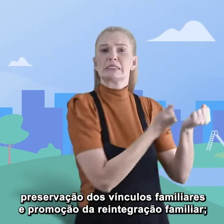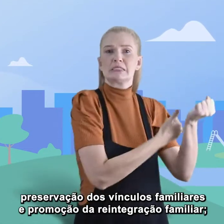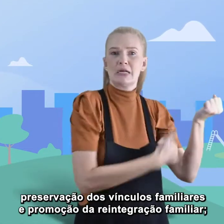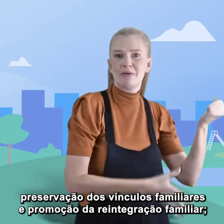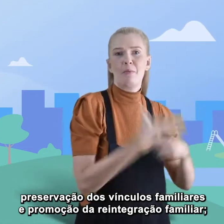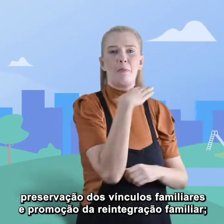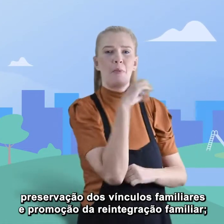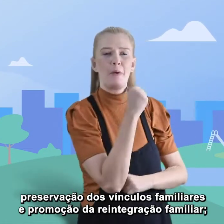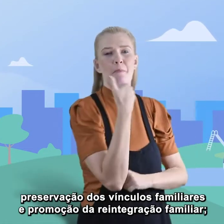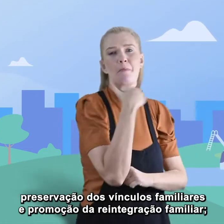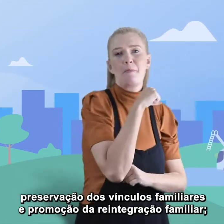familiar.